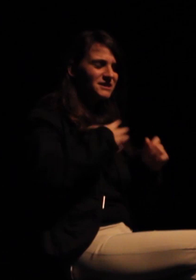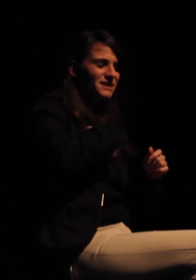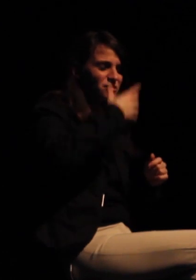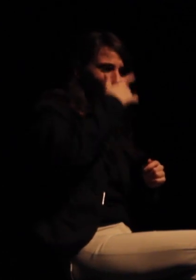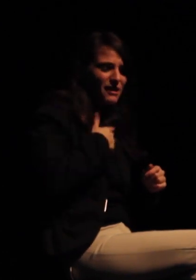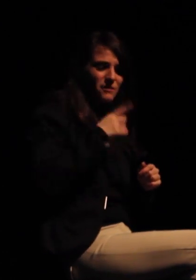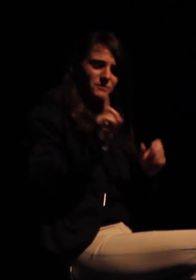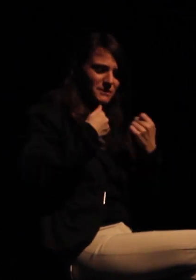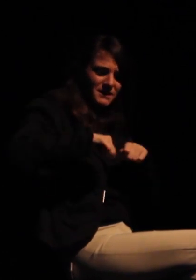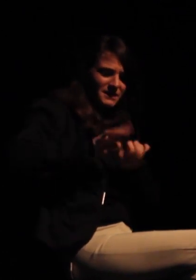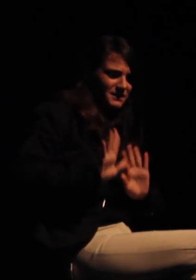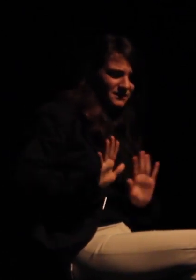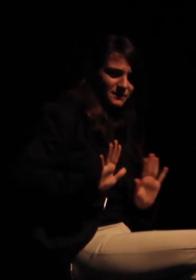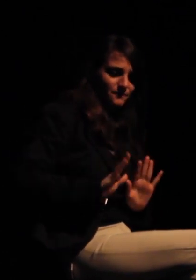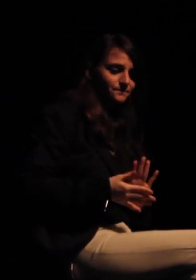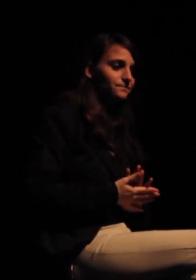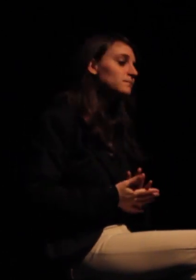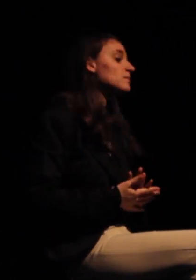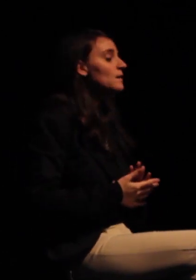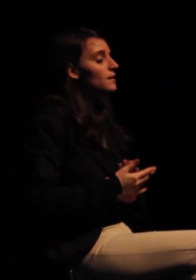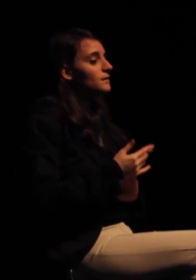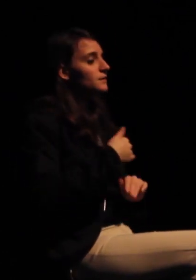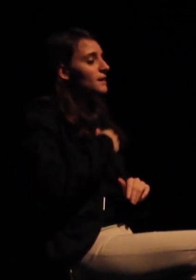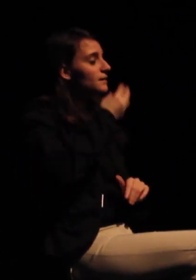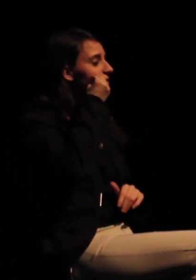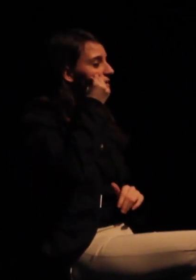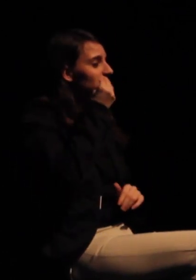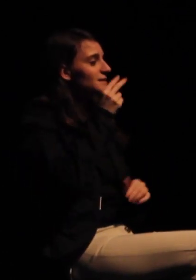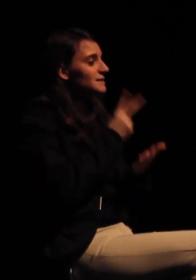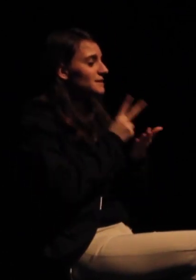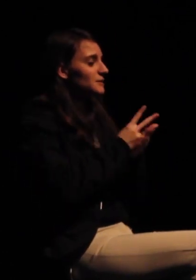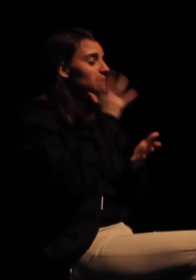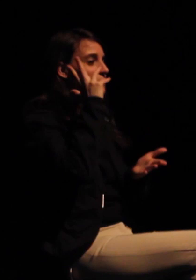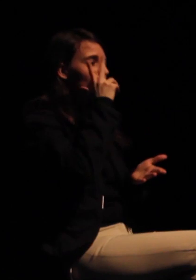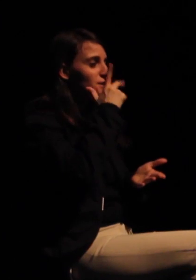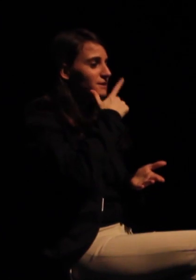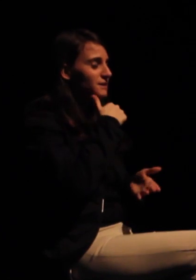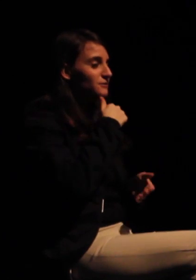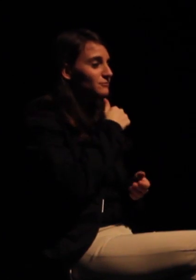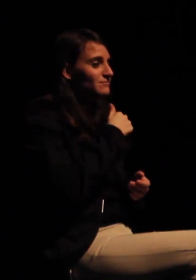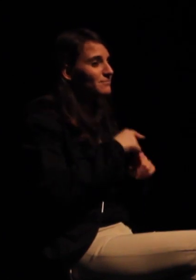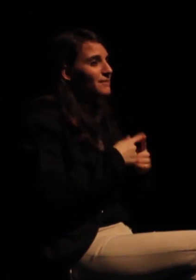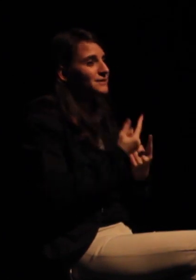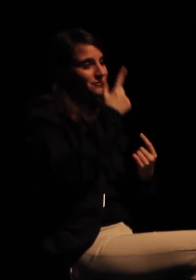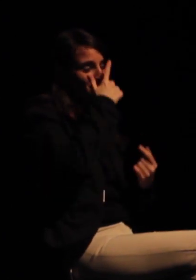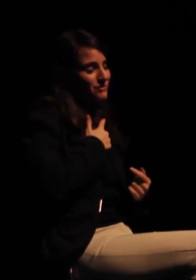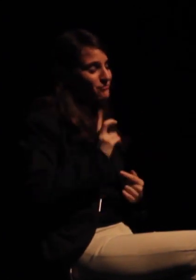me tirou um pouco daquela história. Tentei sempre ser bonito, mas não cheguei nem a urubu.